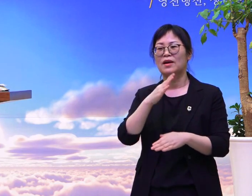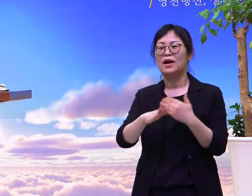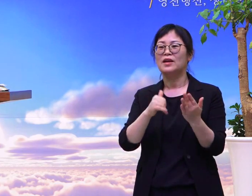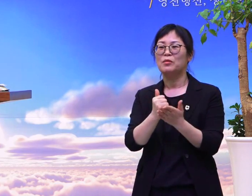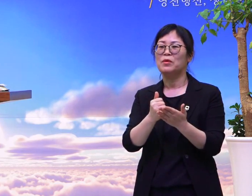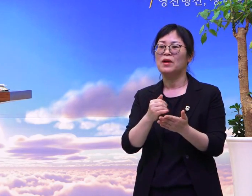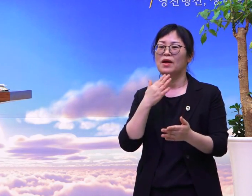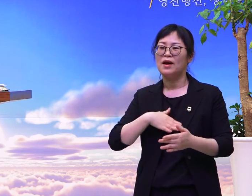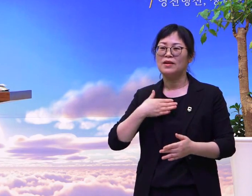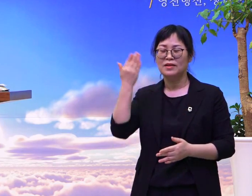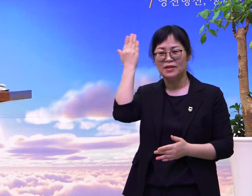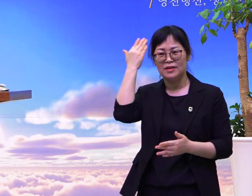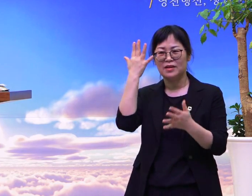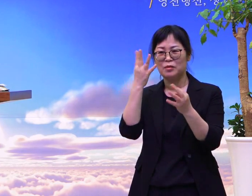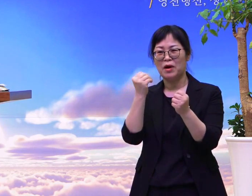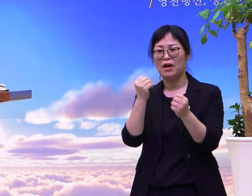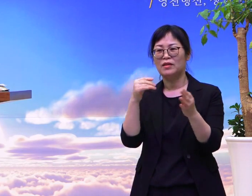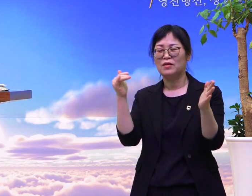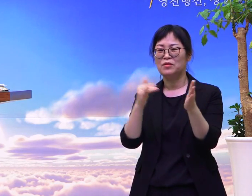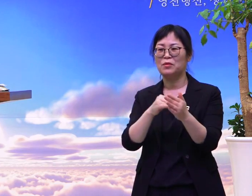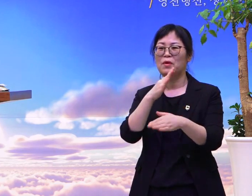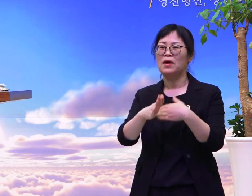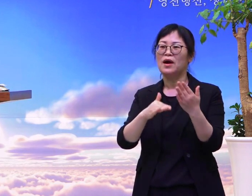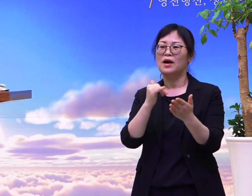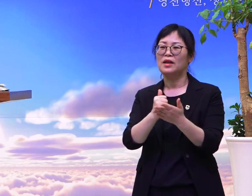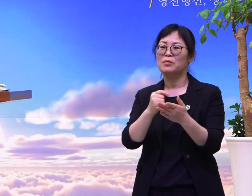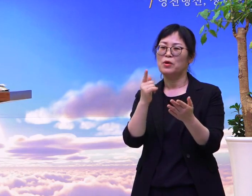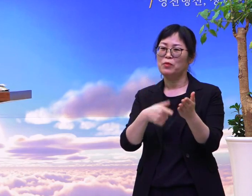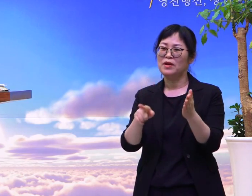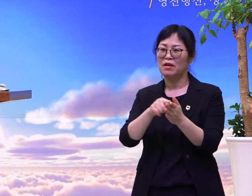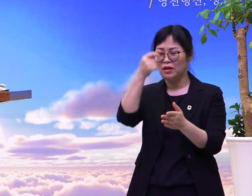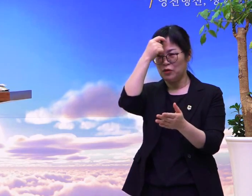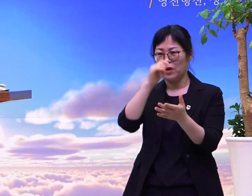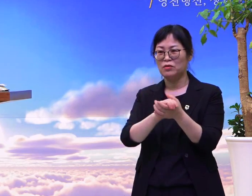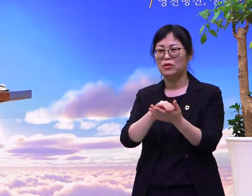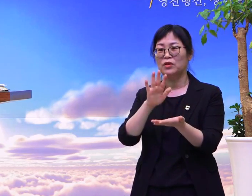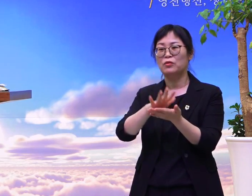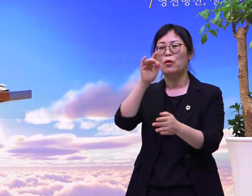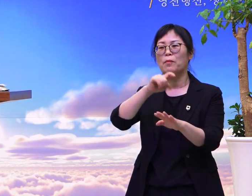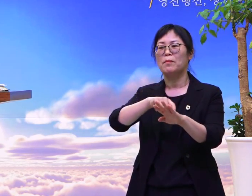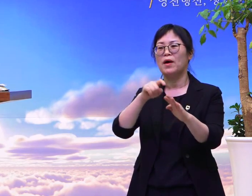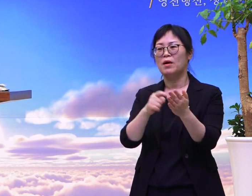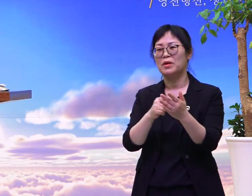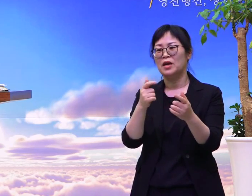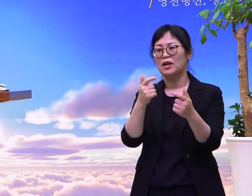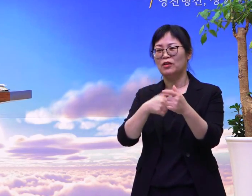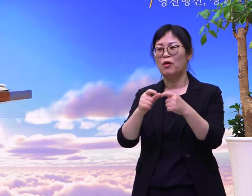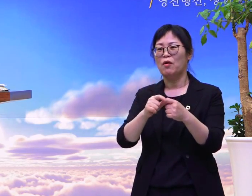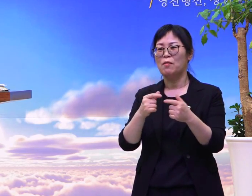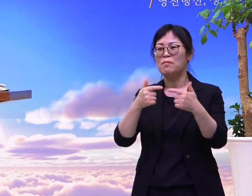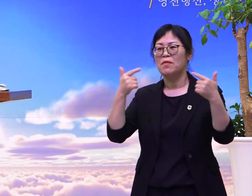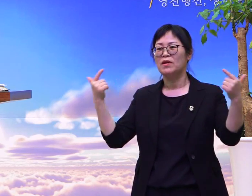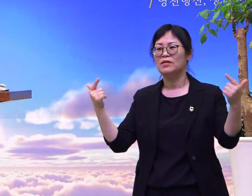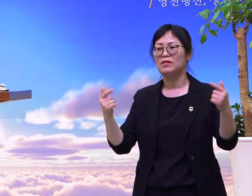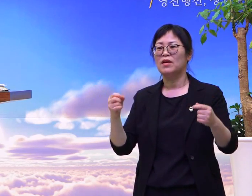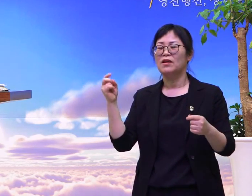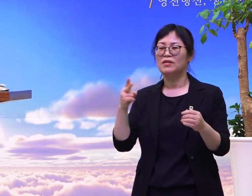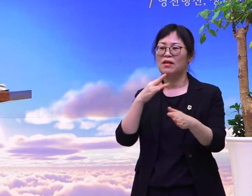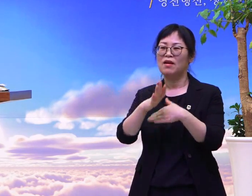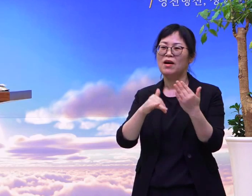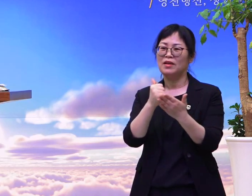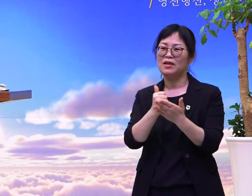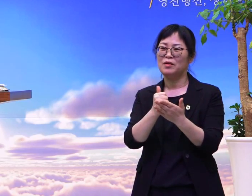지식이 많을수록 하나님을 위해서 기도하고자 하는 열망이 더 커진다는 것입니다. 그래서 하나님 앞에 자꾸만 서게 되고 하나님의 의를